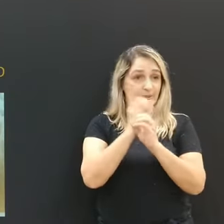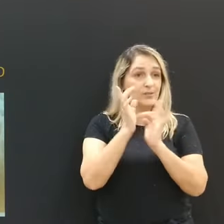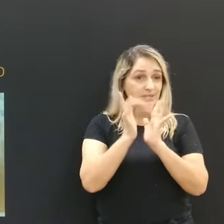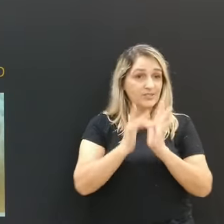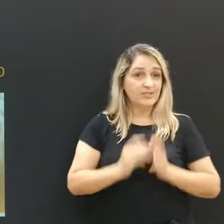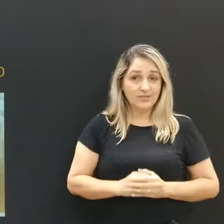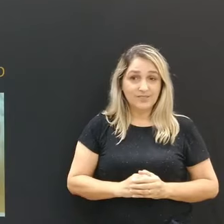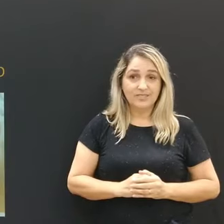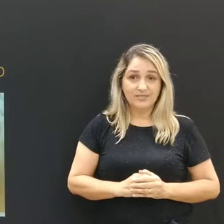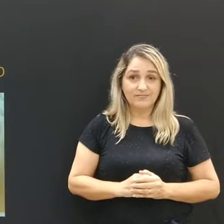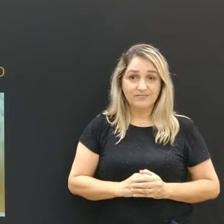em Deus.